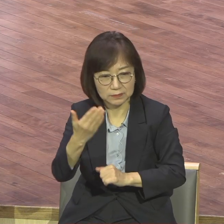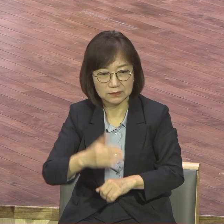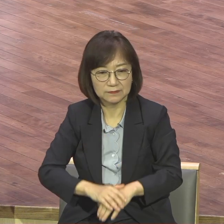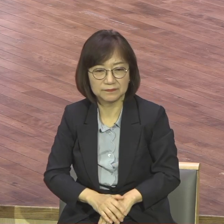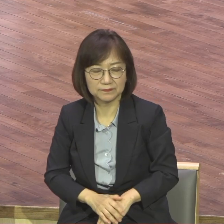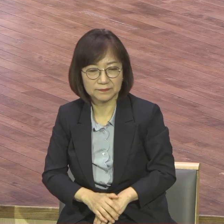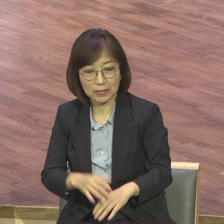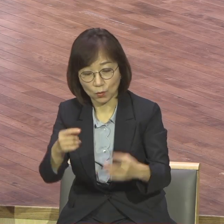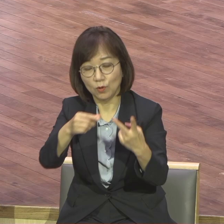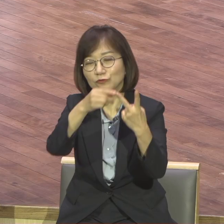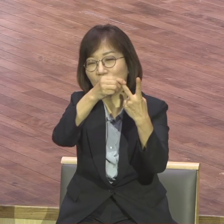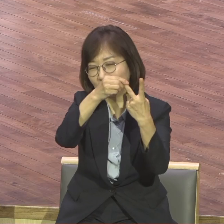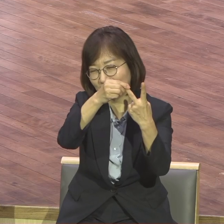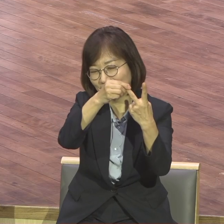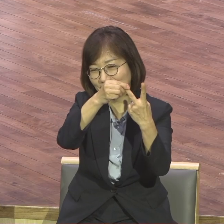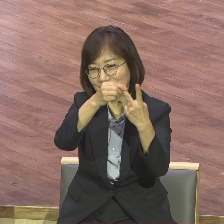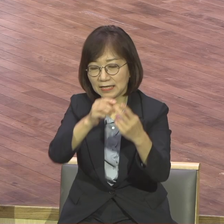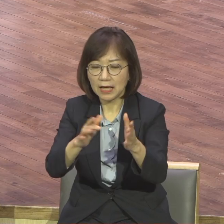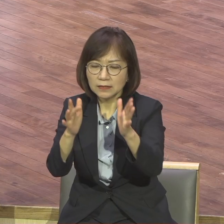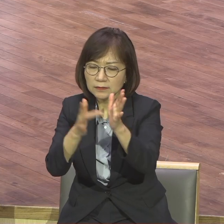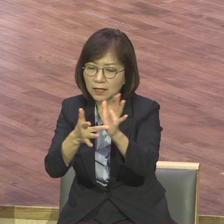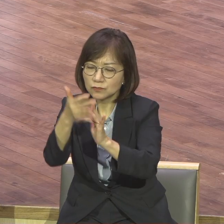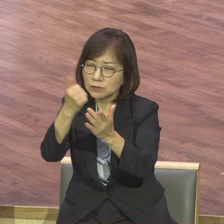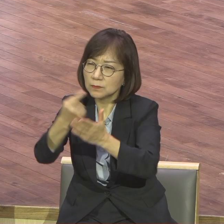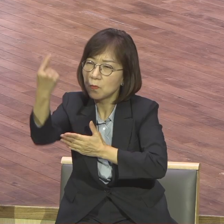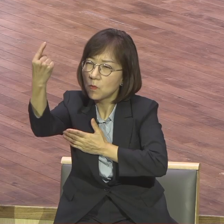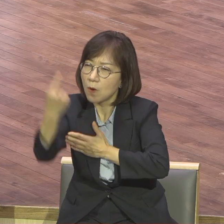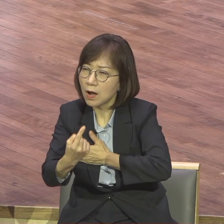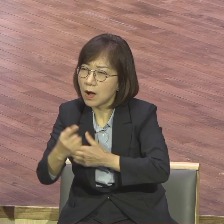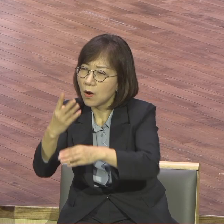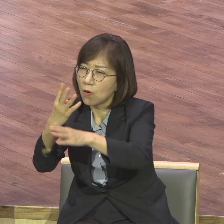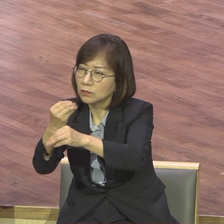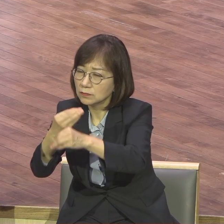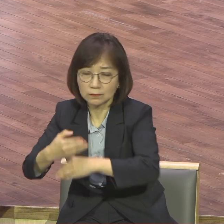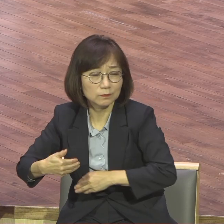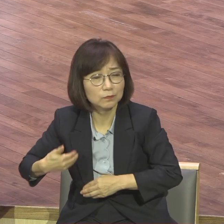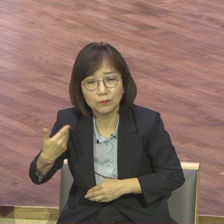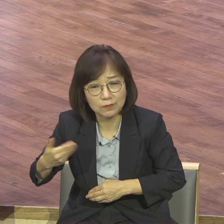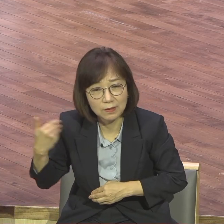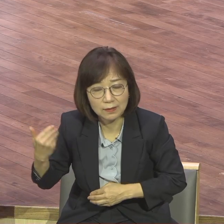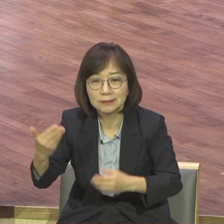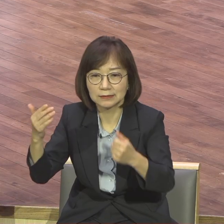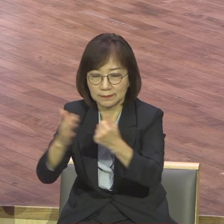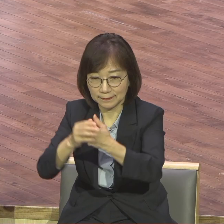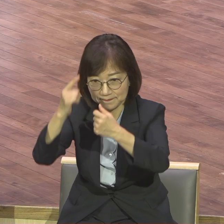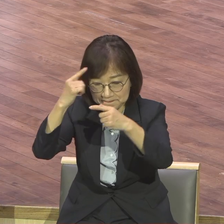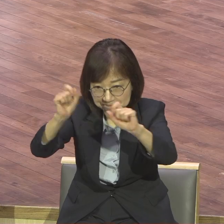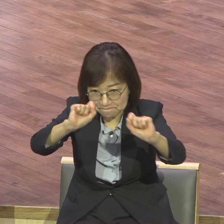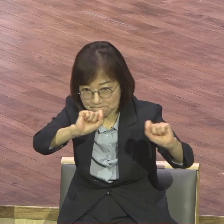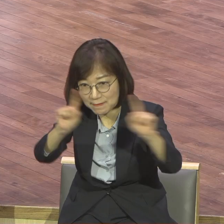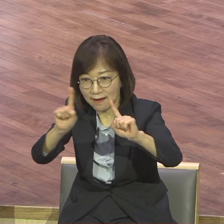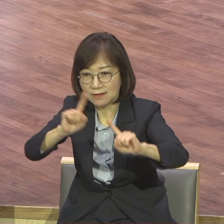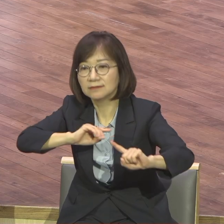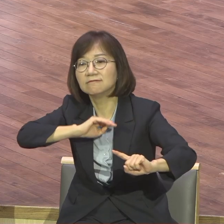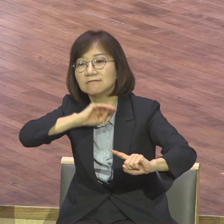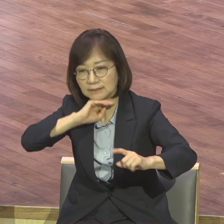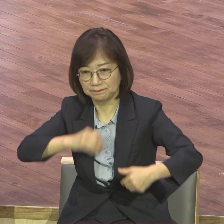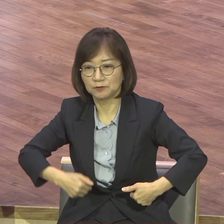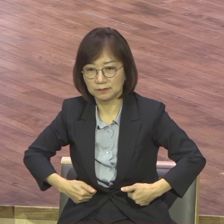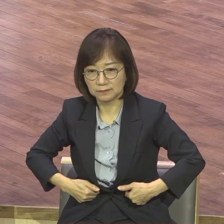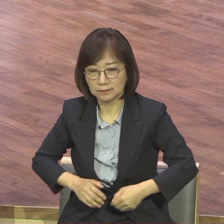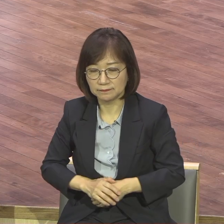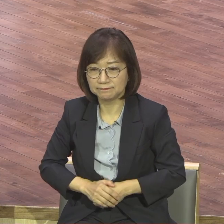다른 하나는 언제 주님이 다시 오실지 모르기 때문에 우리가 깨어 있어야 됩니다. 언제 오실지 모르기